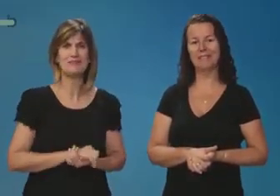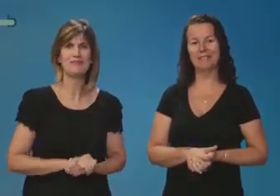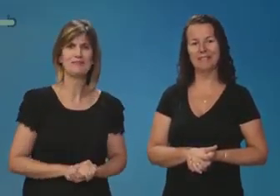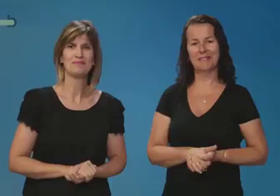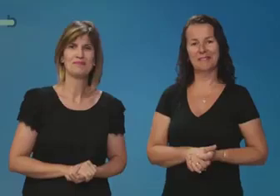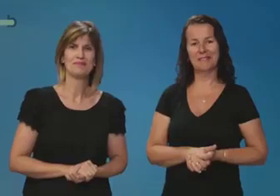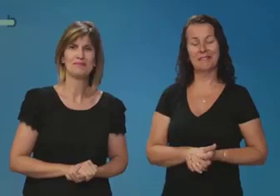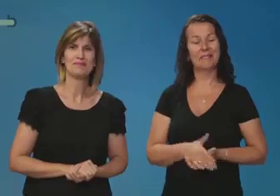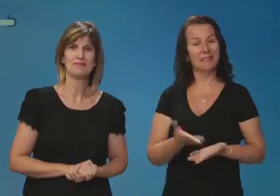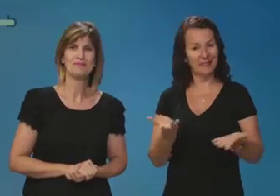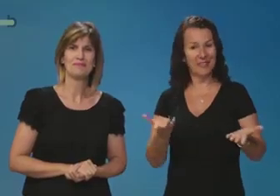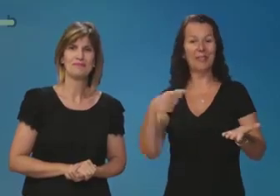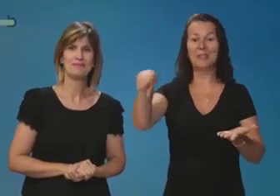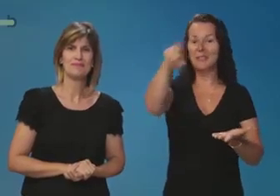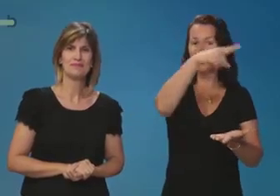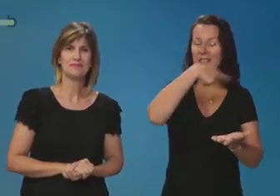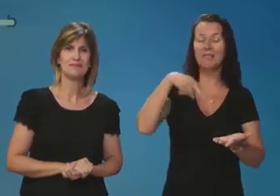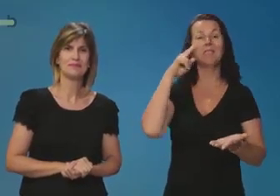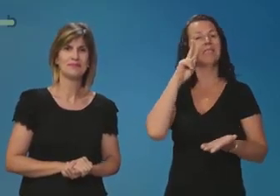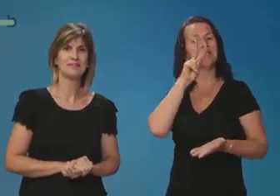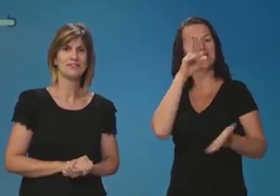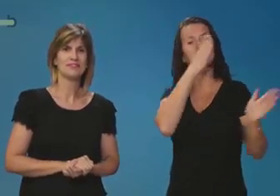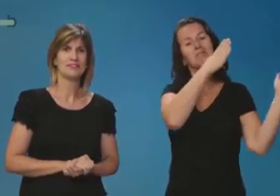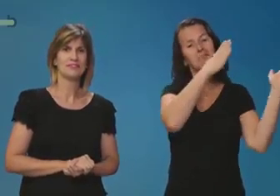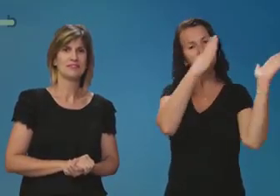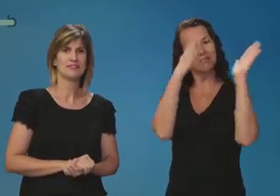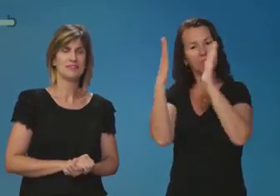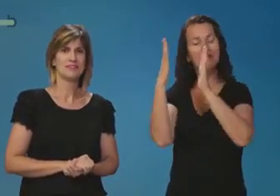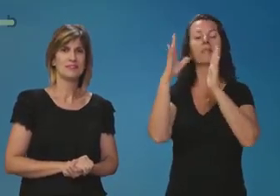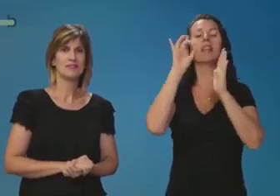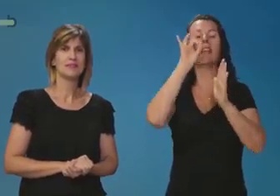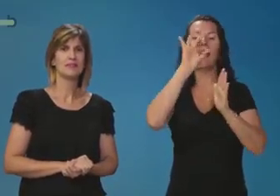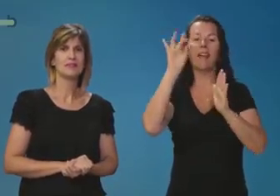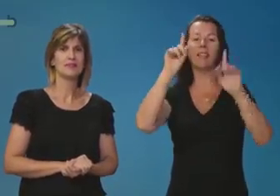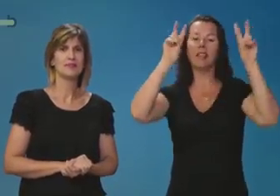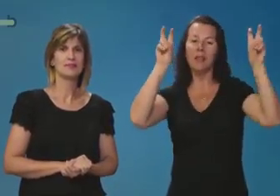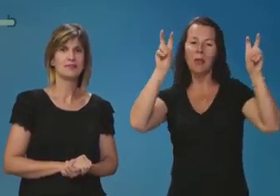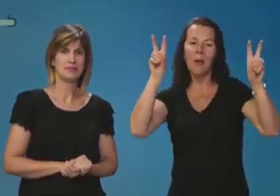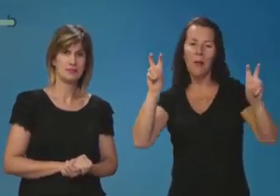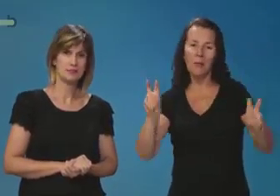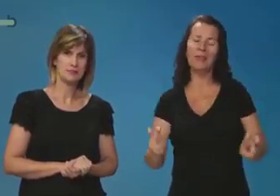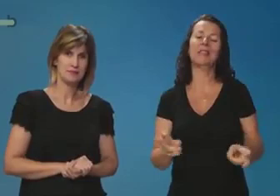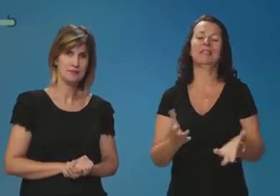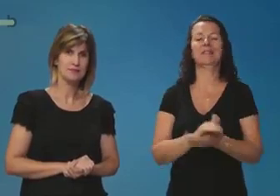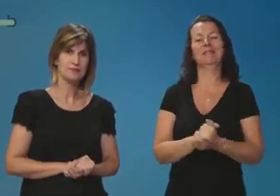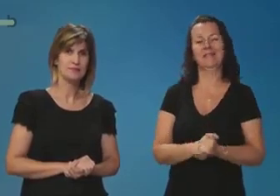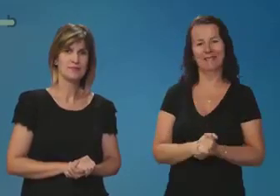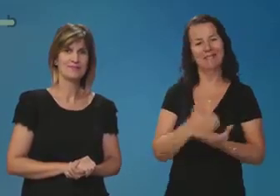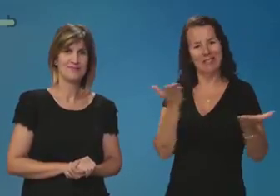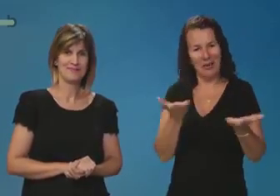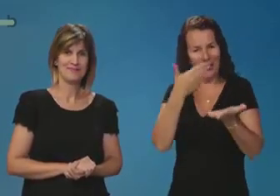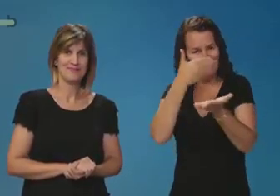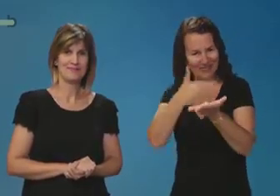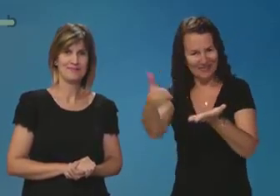nacional. Então, agora, nós convidamos vocês a acompanhar os tópicos desenvolvidos neste artigo. Vamos